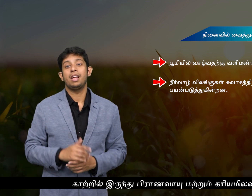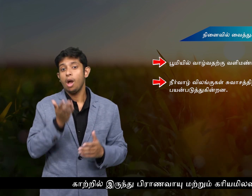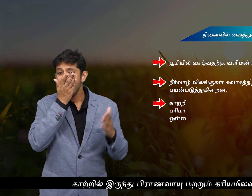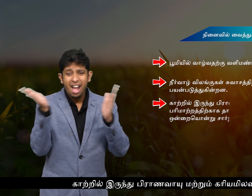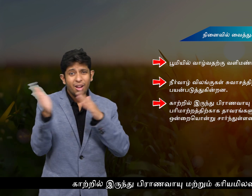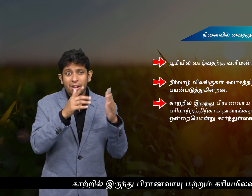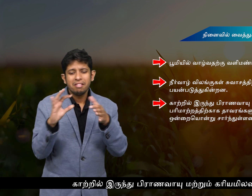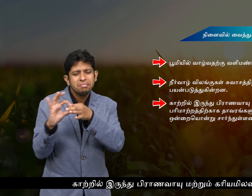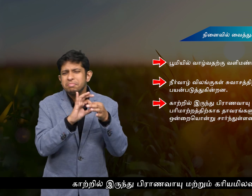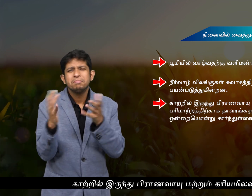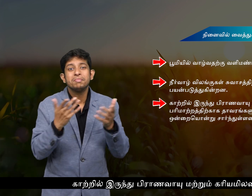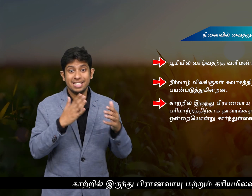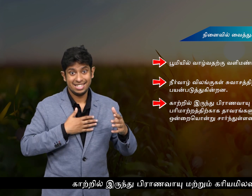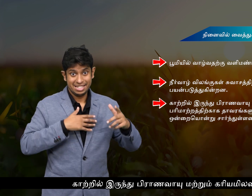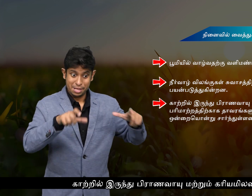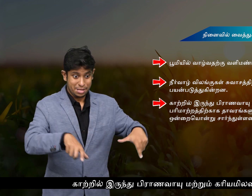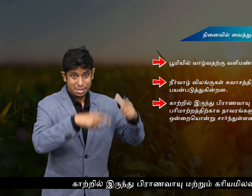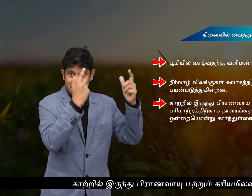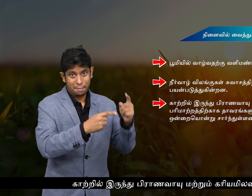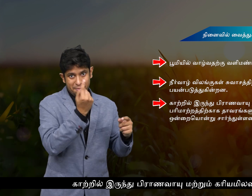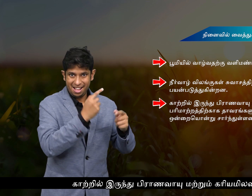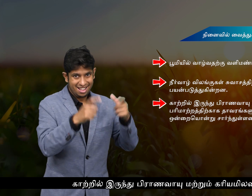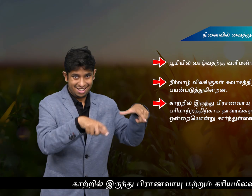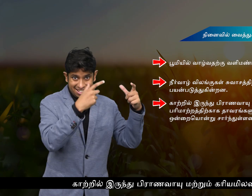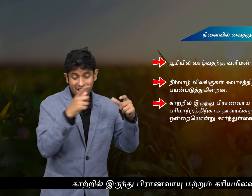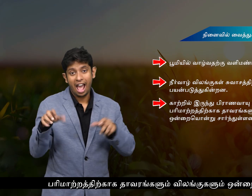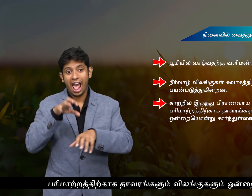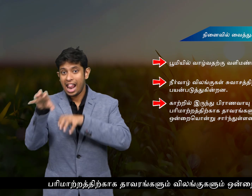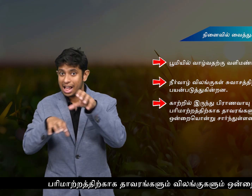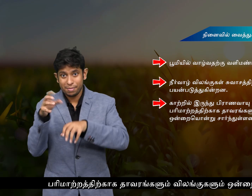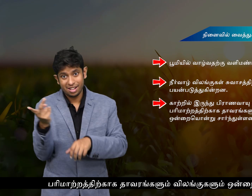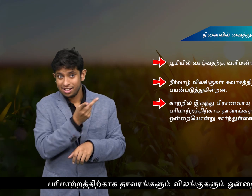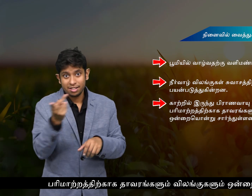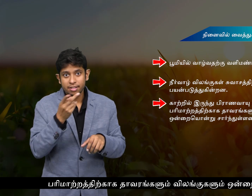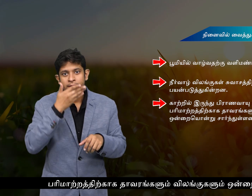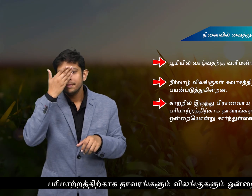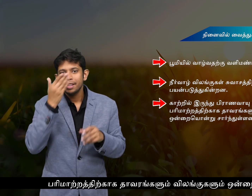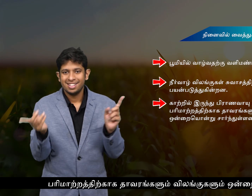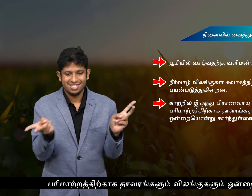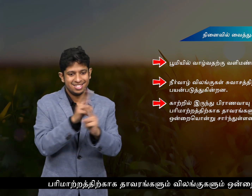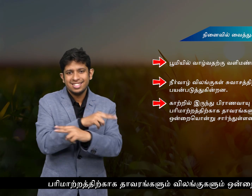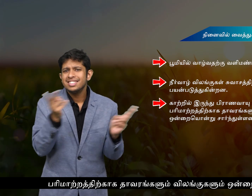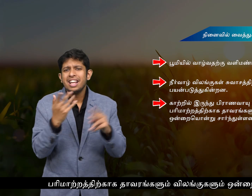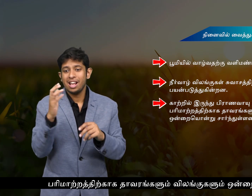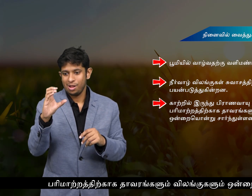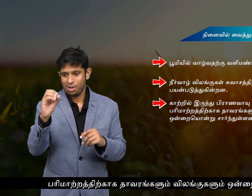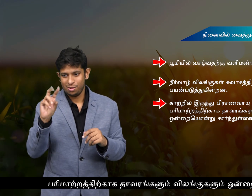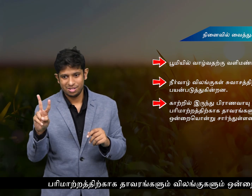காற்றில் இருந்து பிராணவாயு மற்றும் கரியமில வாயு பரிமாற்றத்திற்காக தாவரங்களும் விலங்குகளும்